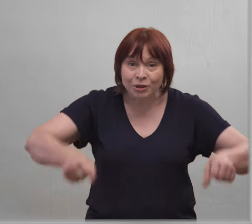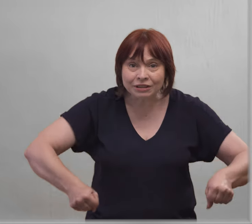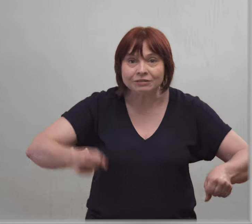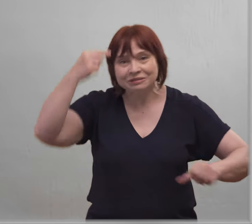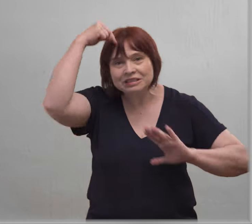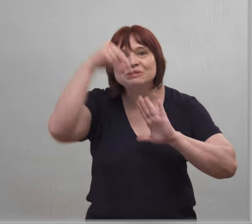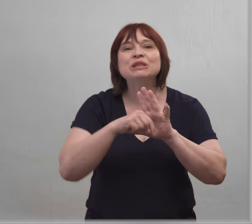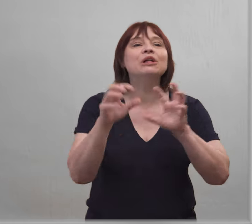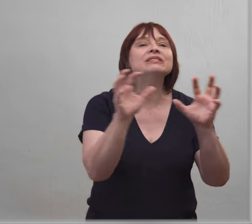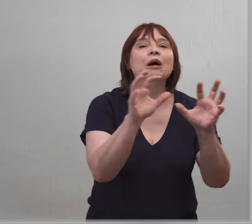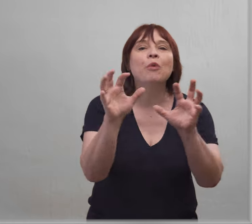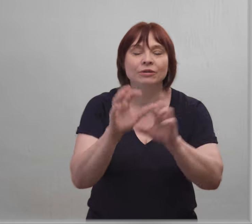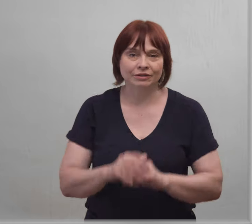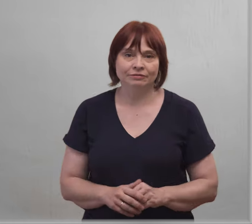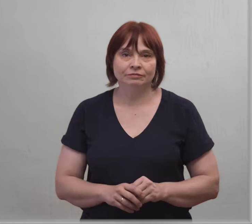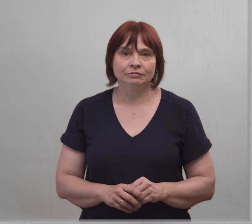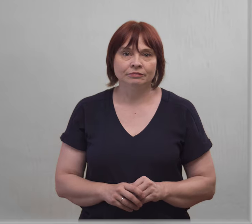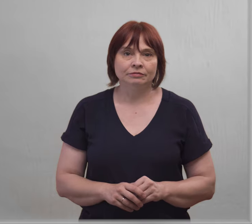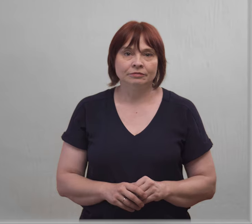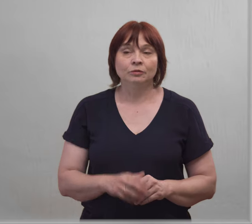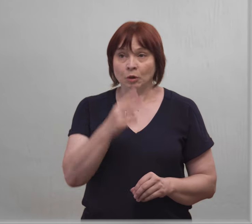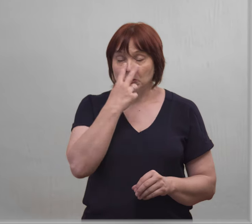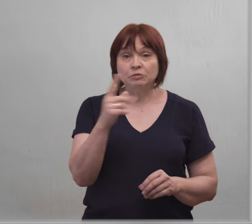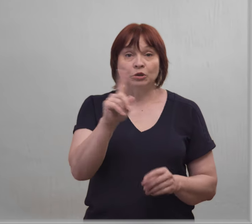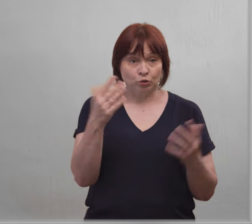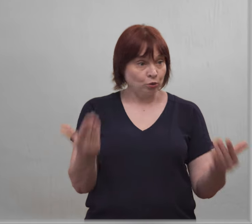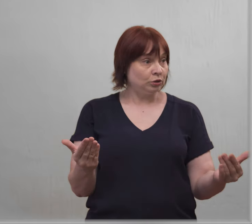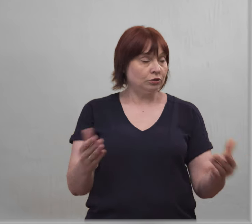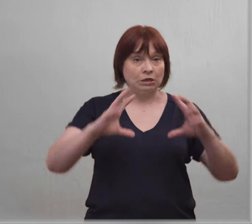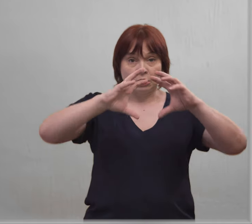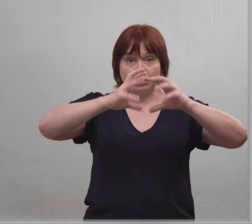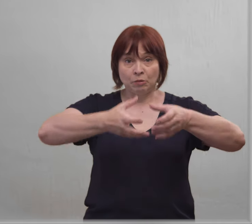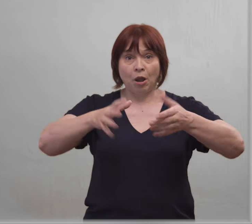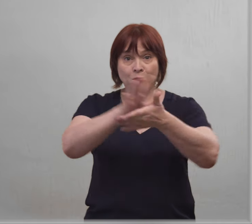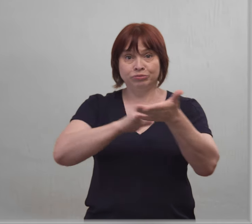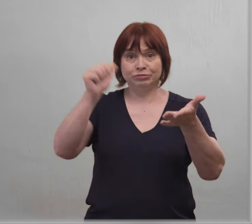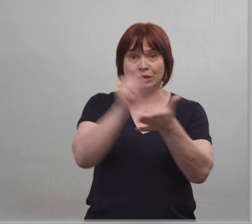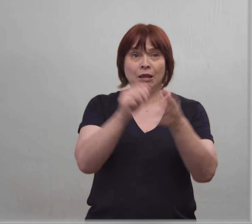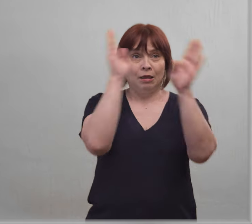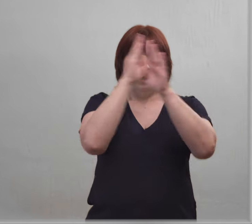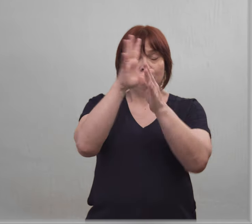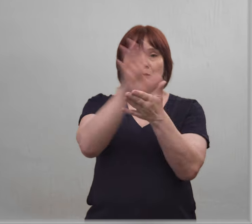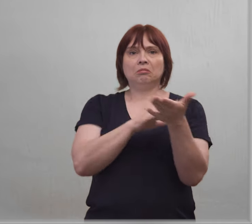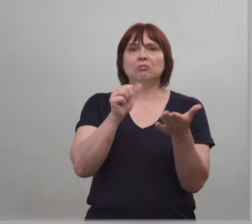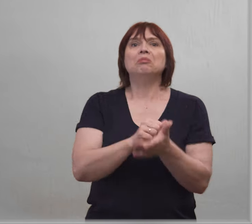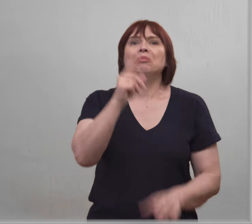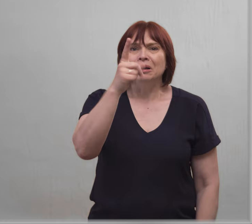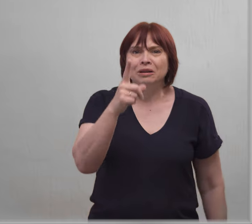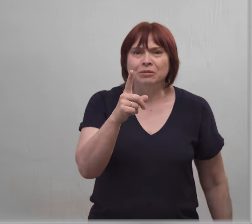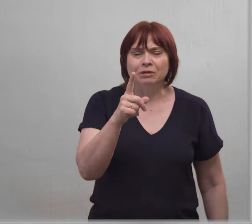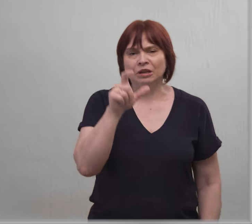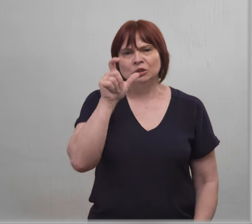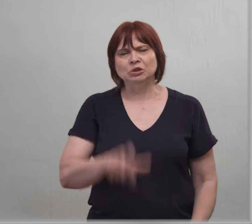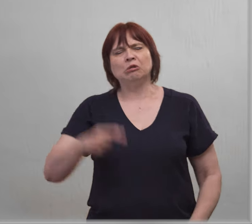творением. Мы сегодня видим, что происходит с землей по одной причине. Потому что человек извратил это